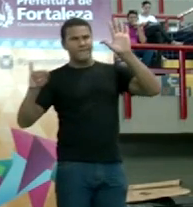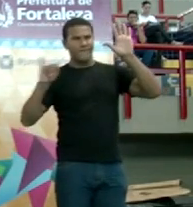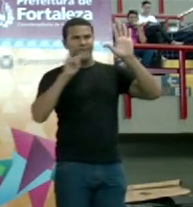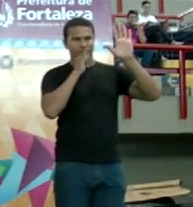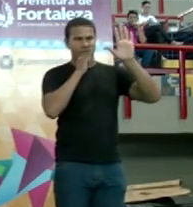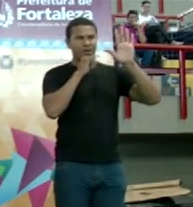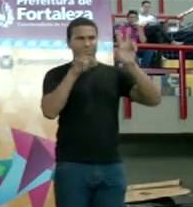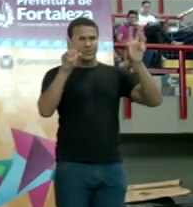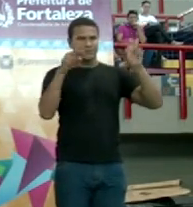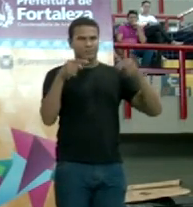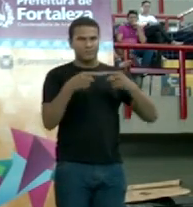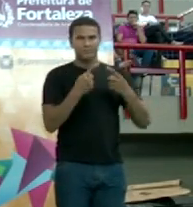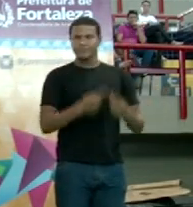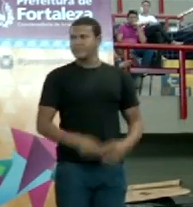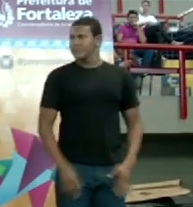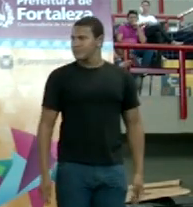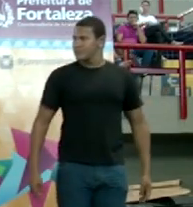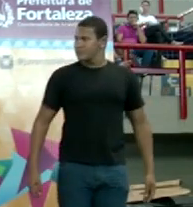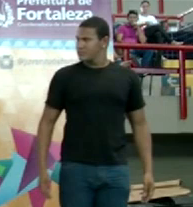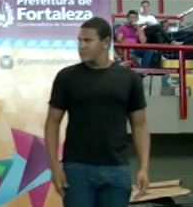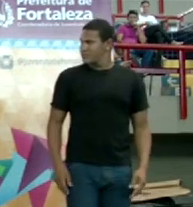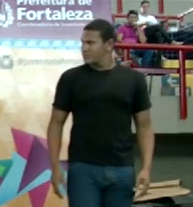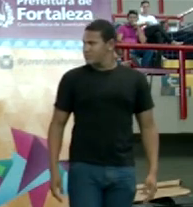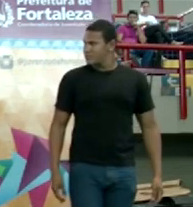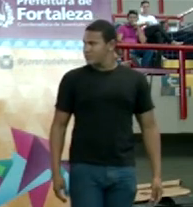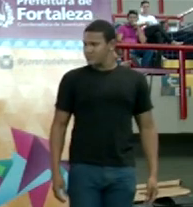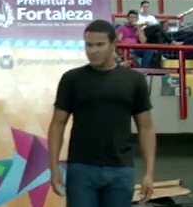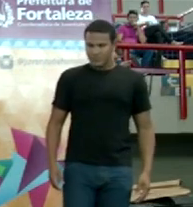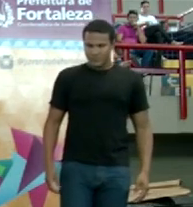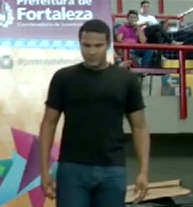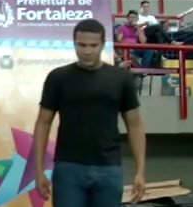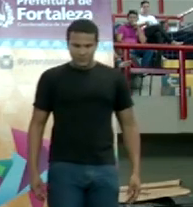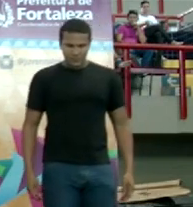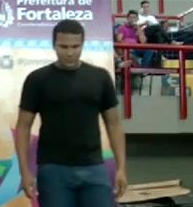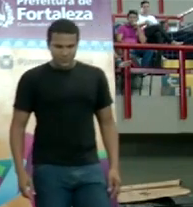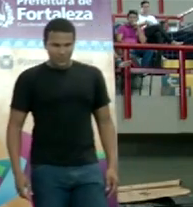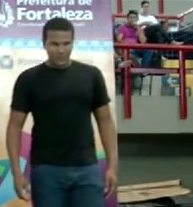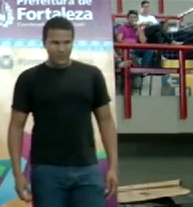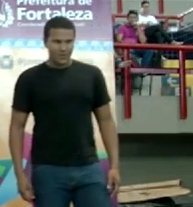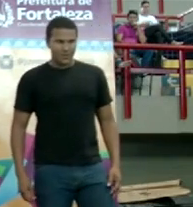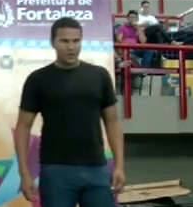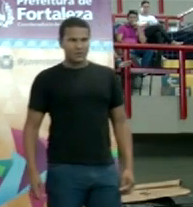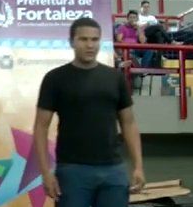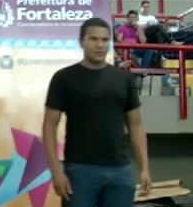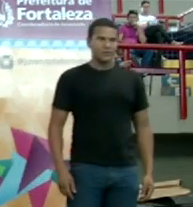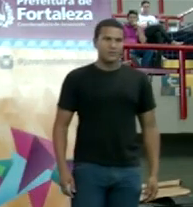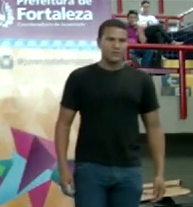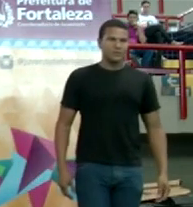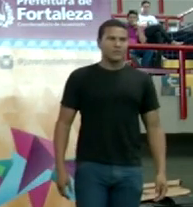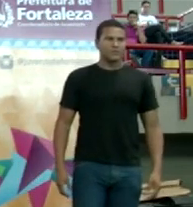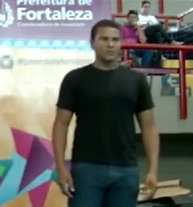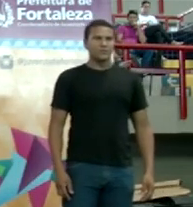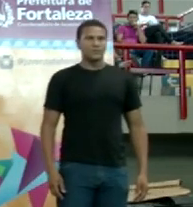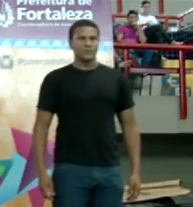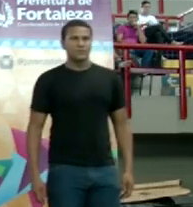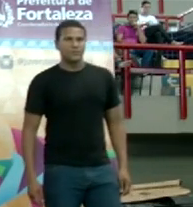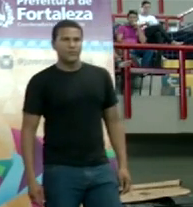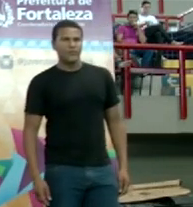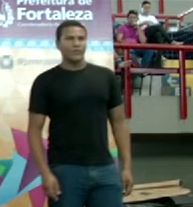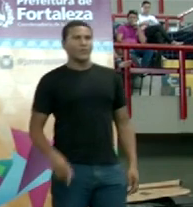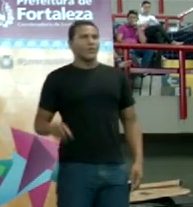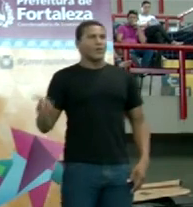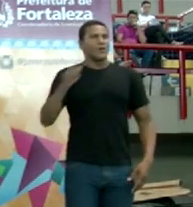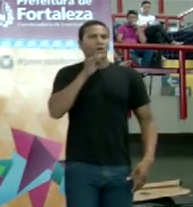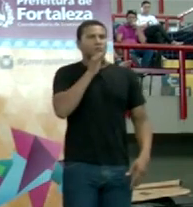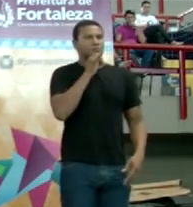torno disso. Rapidinho, respondendo essas outras perguntas. Na redação, posso usar a primeira pessoa do plural